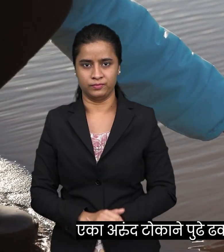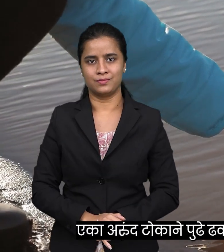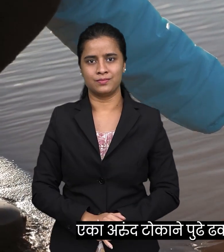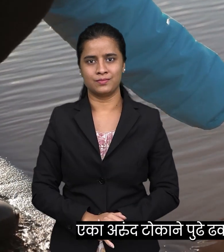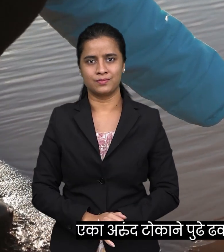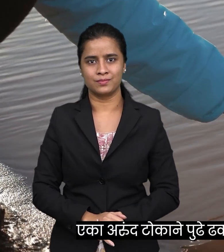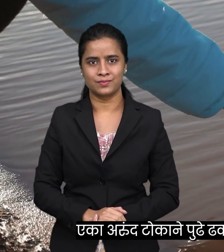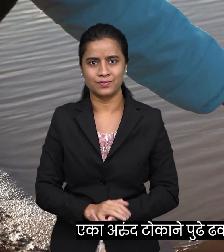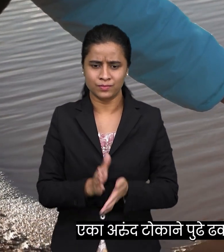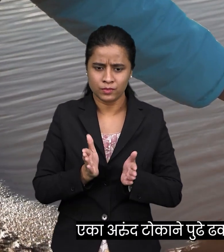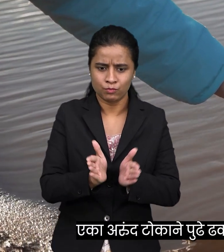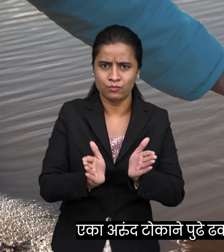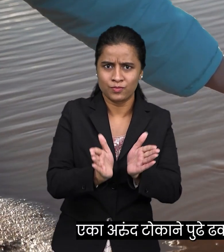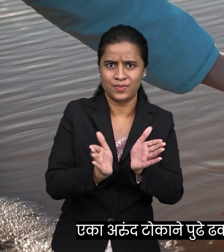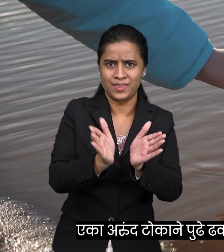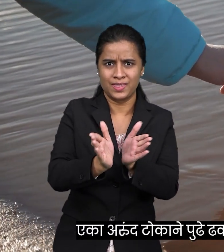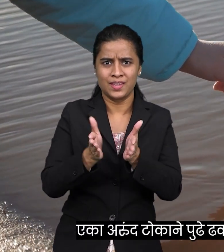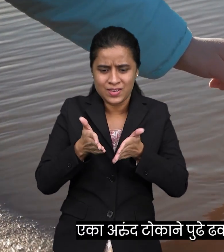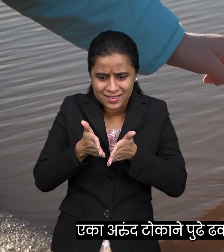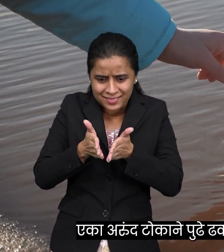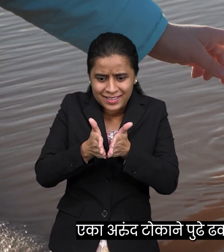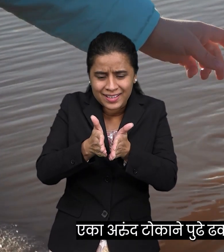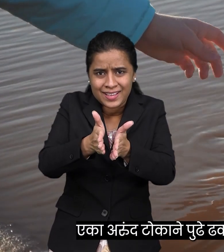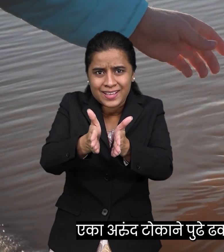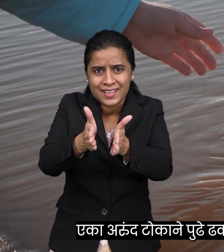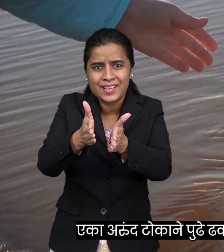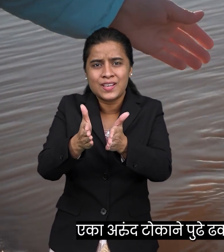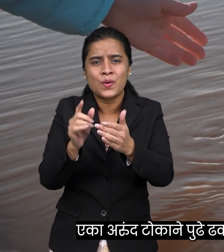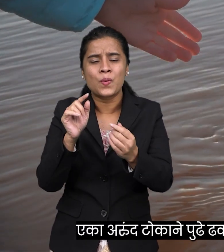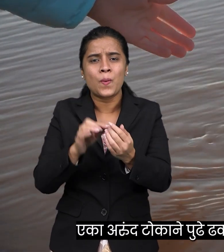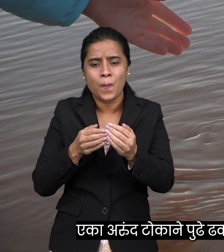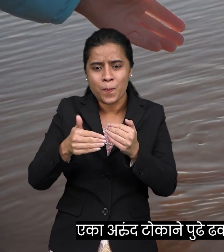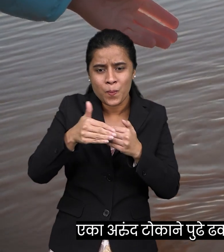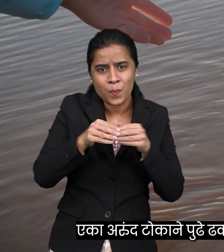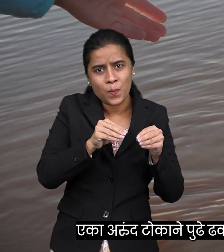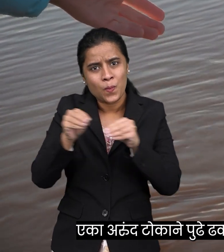एका अरुंद टोकाने पुढे ढकला आणि ती पाण्यात सहज हलते का ते पहा.